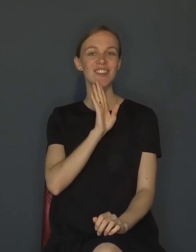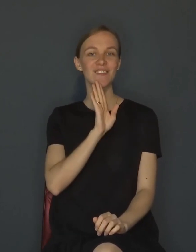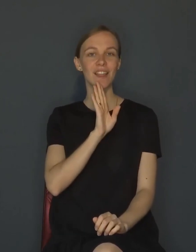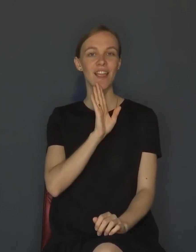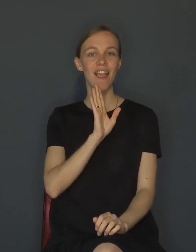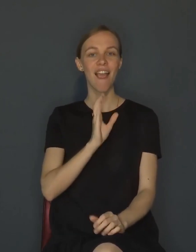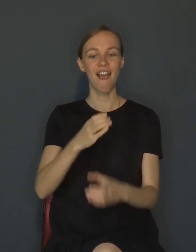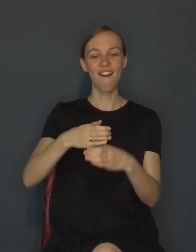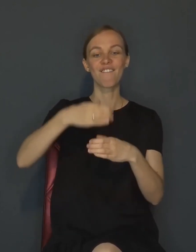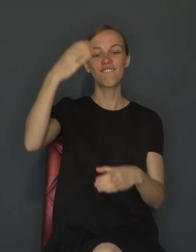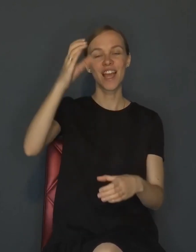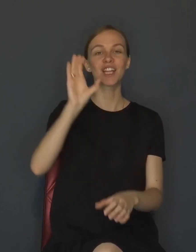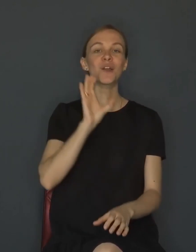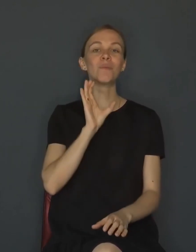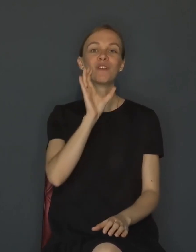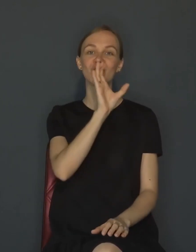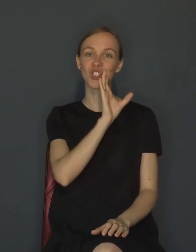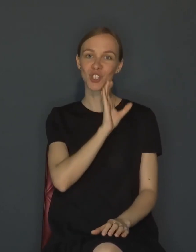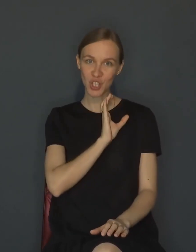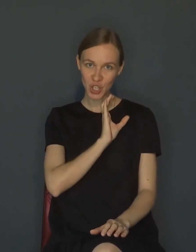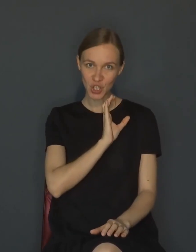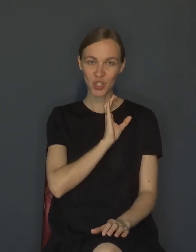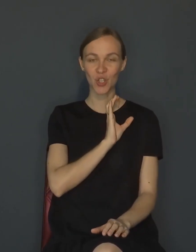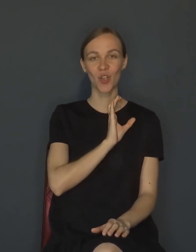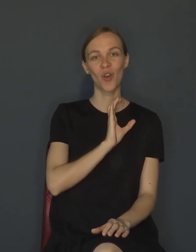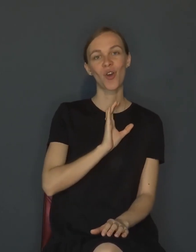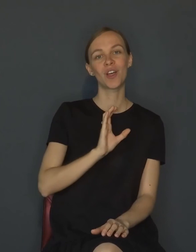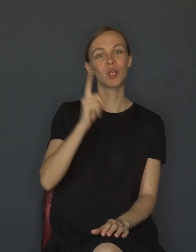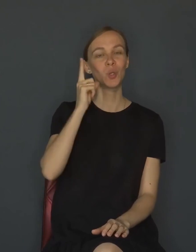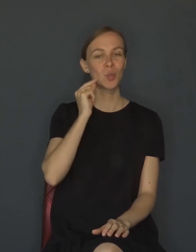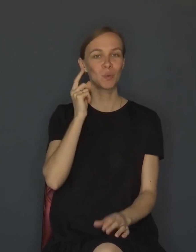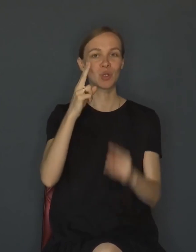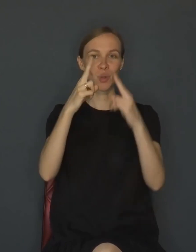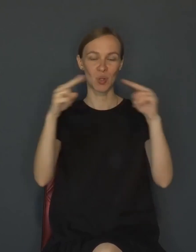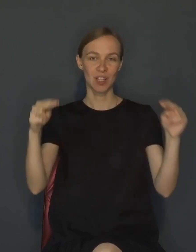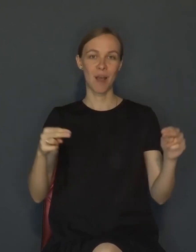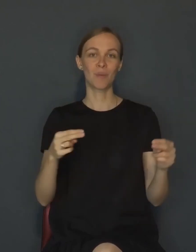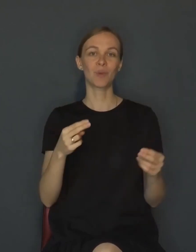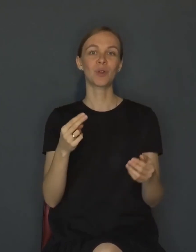бастіону Дубенського замку носить її ім'я – Беатка.